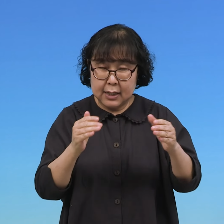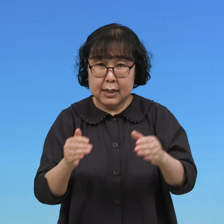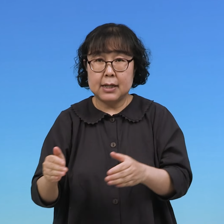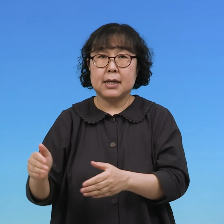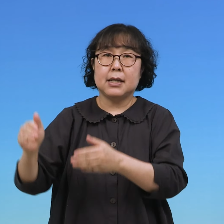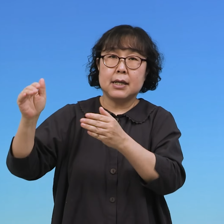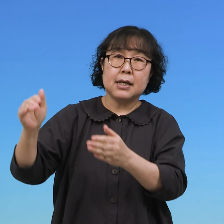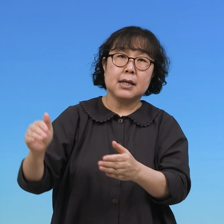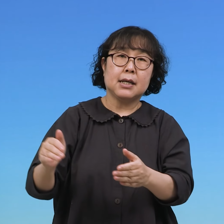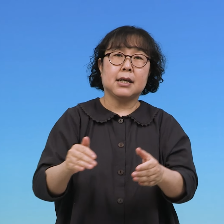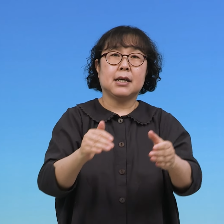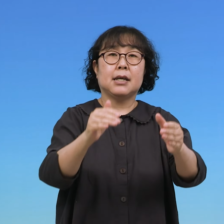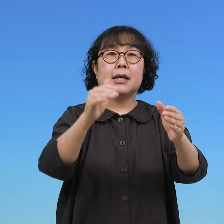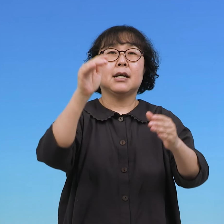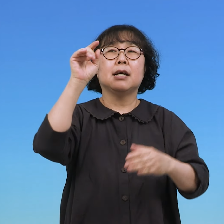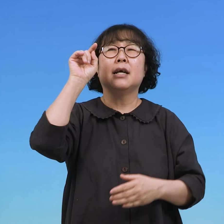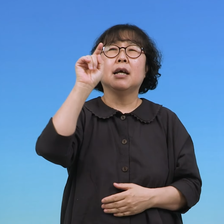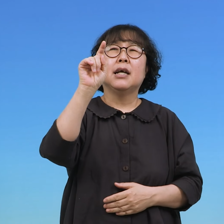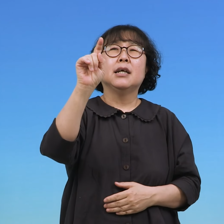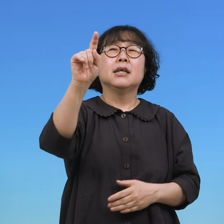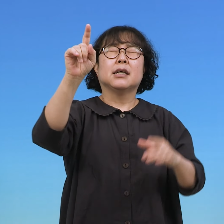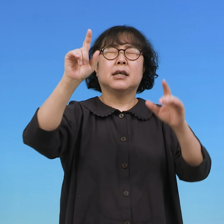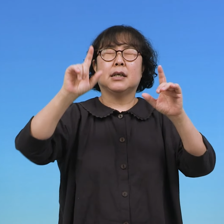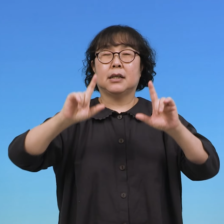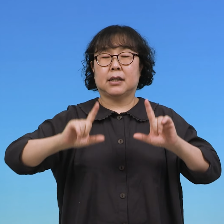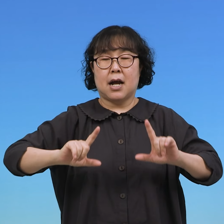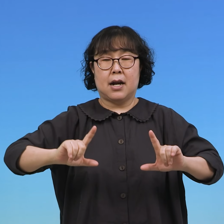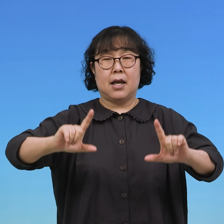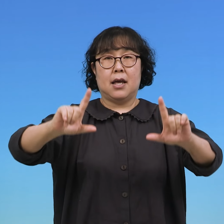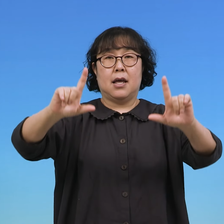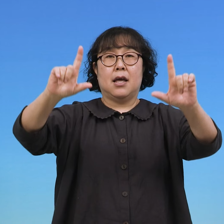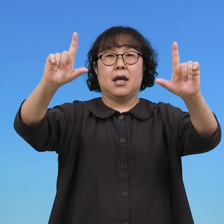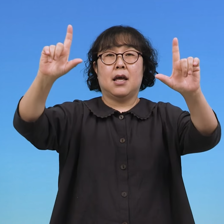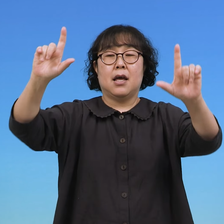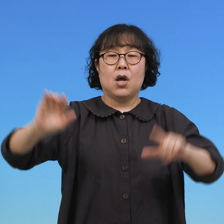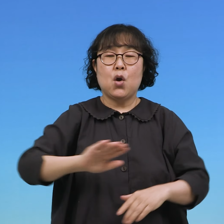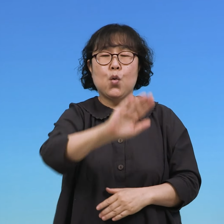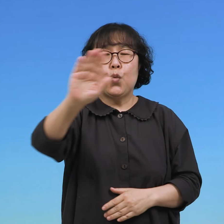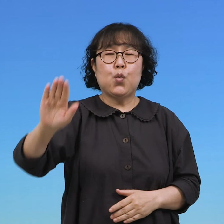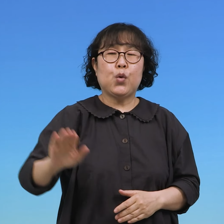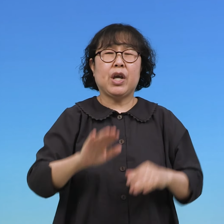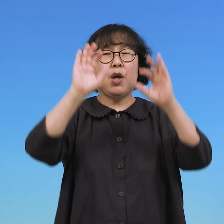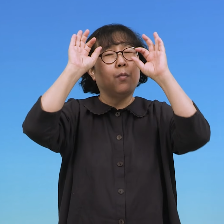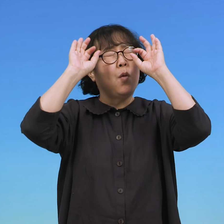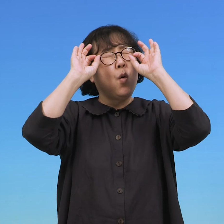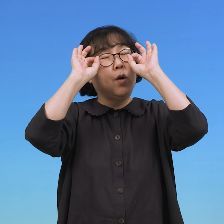부모된 우리가 이 소망으로 나갑니다. 그날에 우리 보리라.